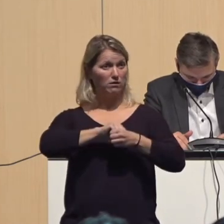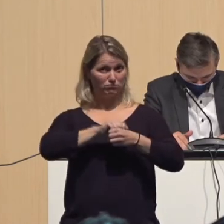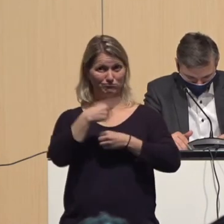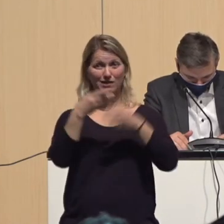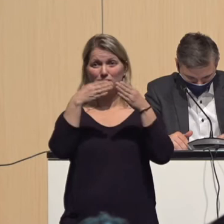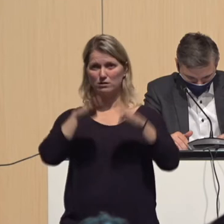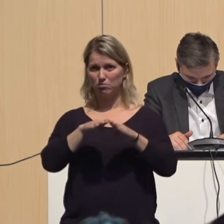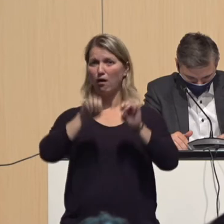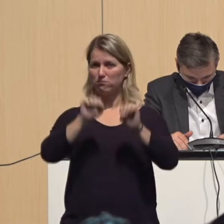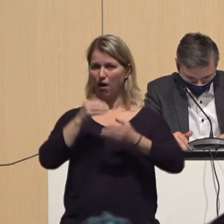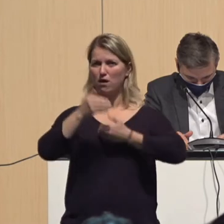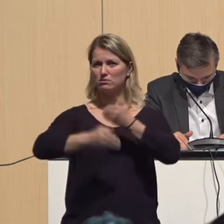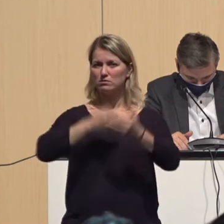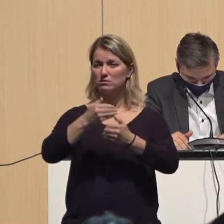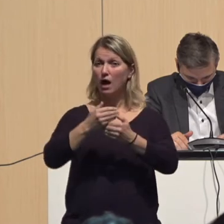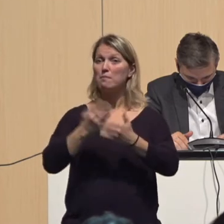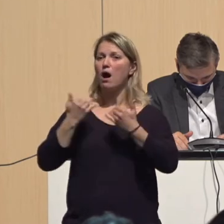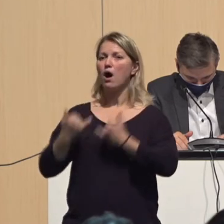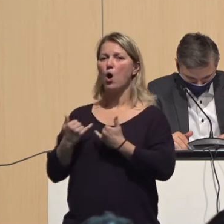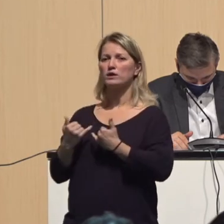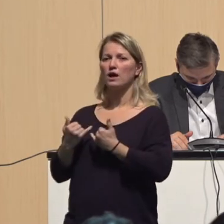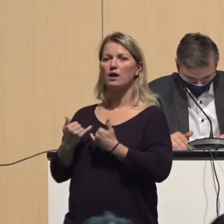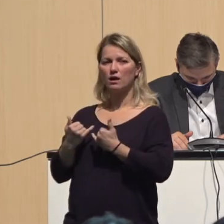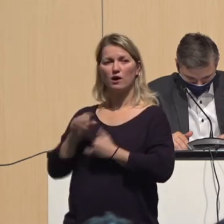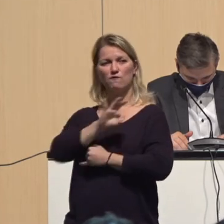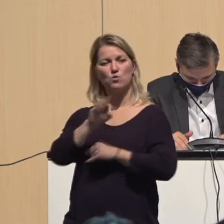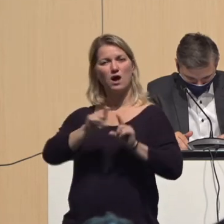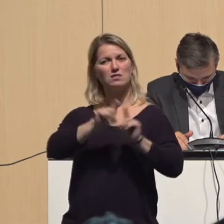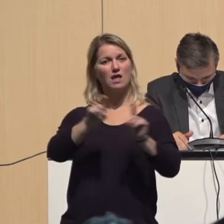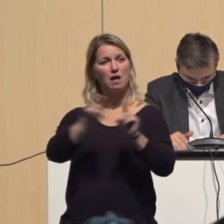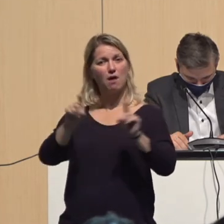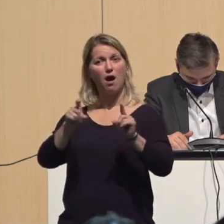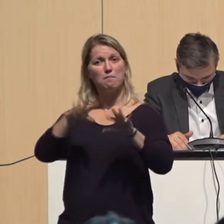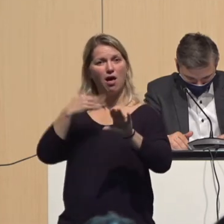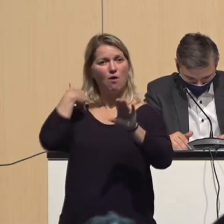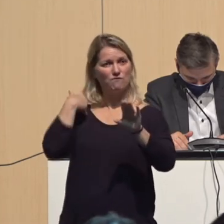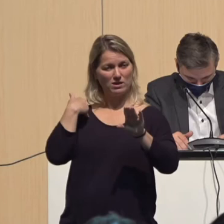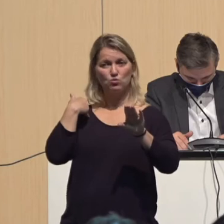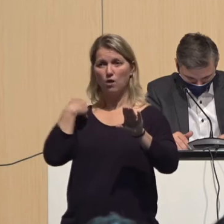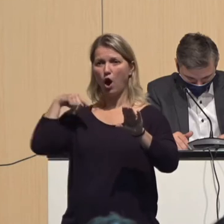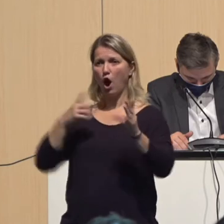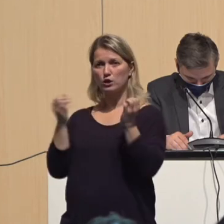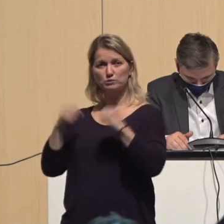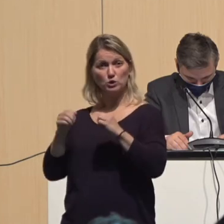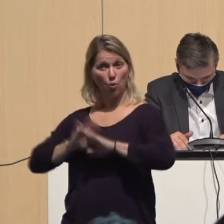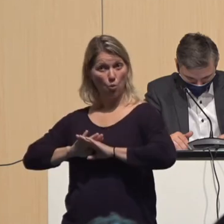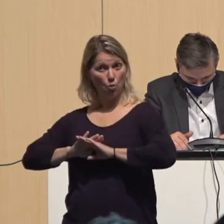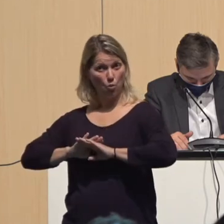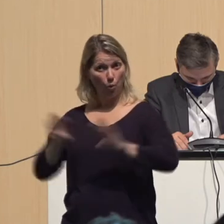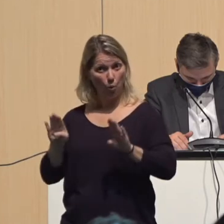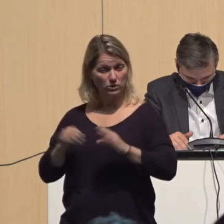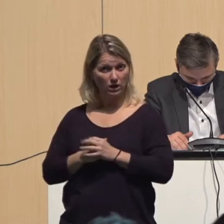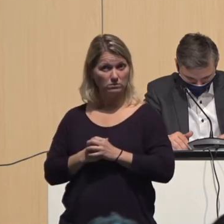heute allerdings dann diese Mehraufwendungen für diese thematischen Weihnachtsmärkte nicht beschlossen werden? Und aus dem Grunde vielleicht auch dann der ein oder